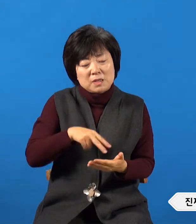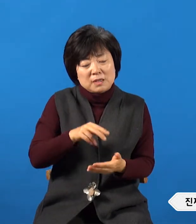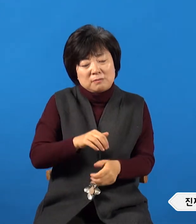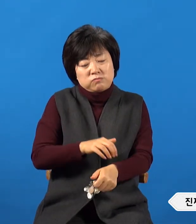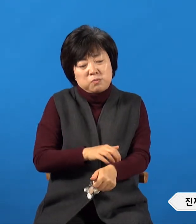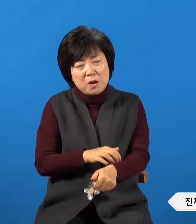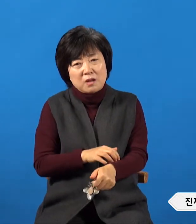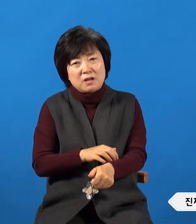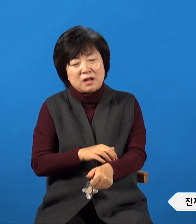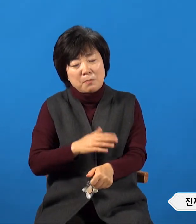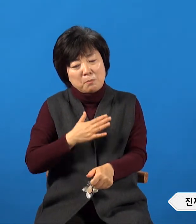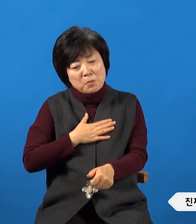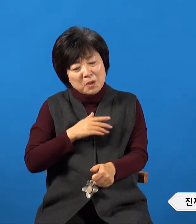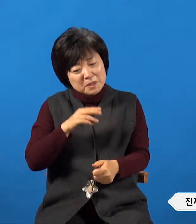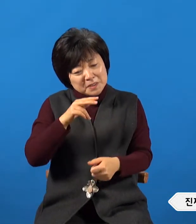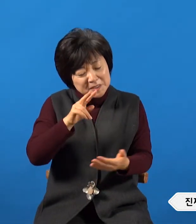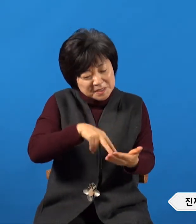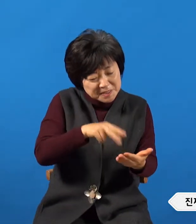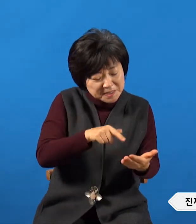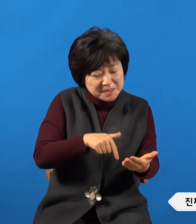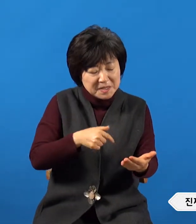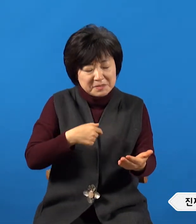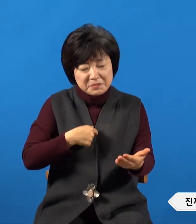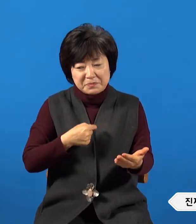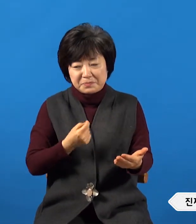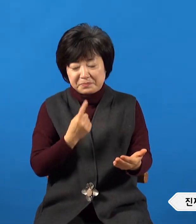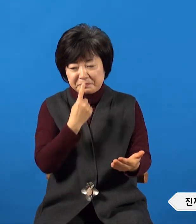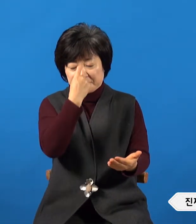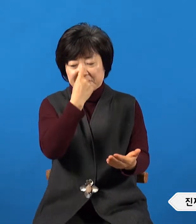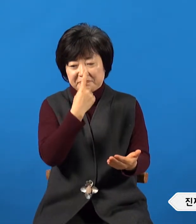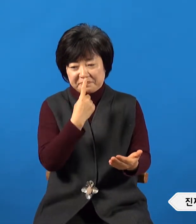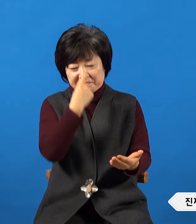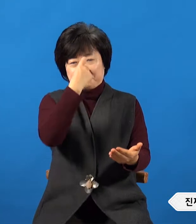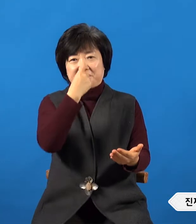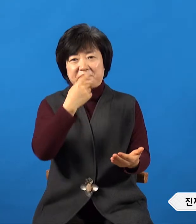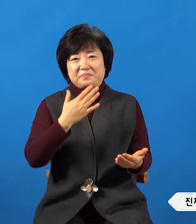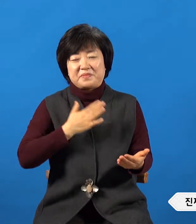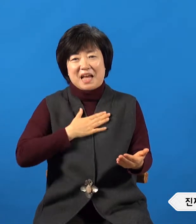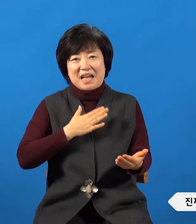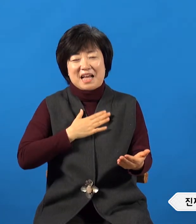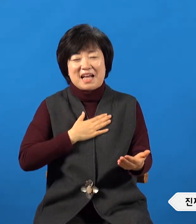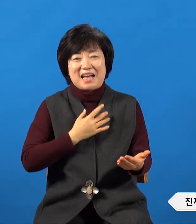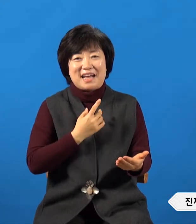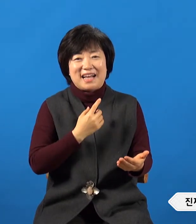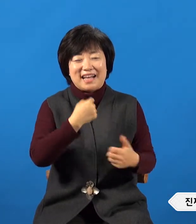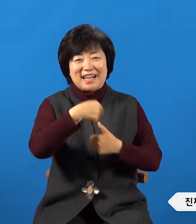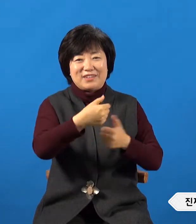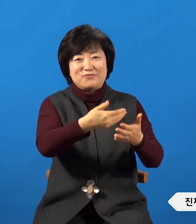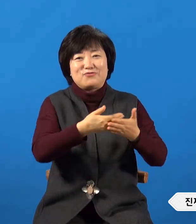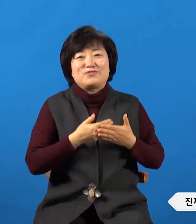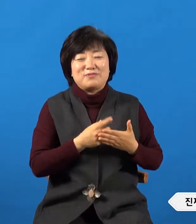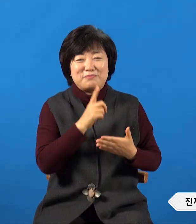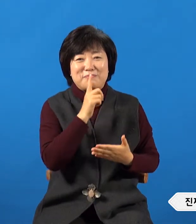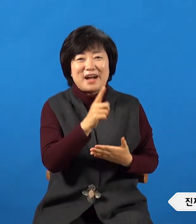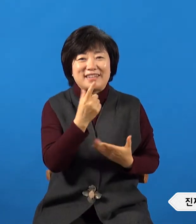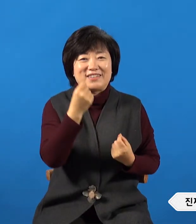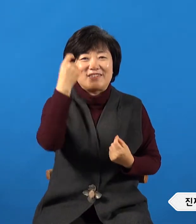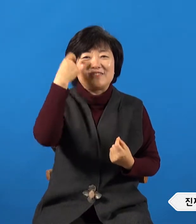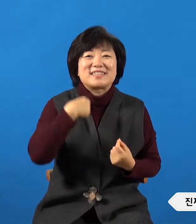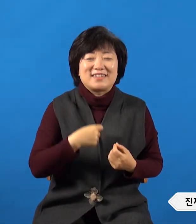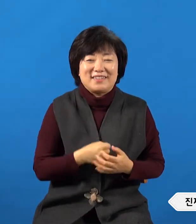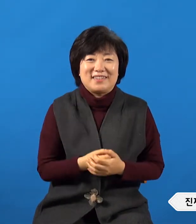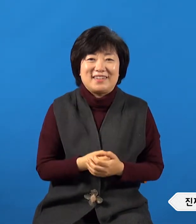불편함을 느낍니다. 무엇인가 이 말씀이 우리에게 은연중에 나를 향한 말씀이라는 사실을 우리는 느끼고